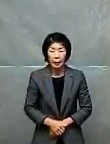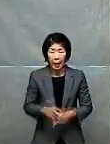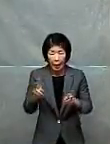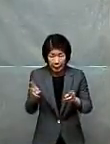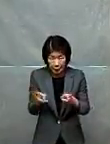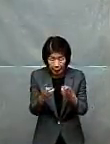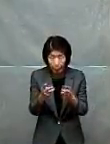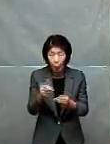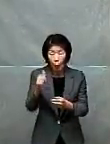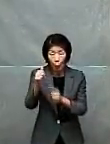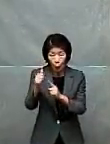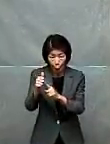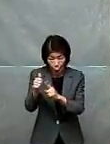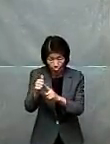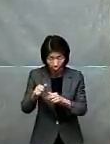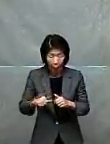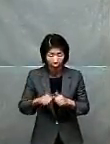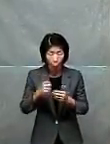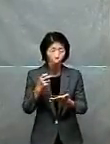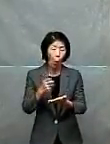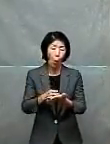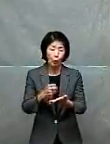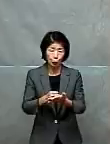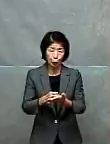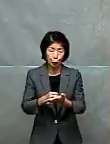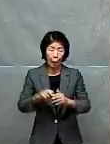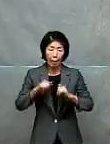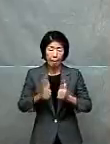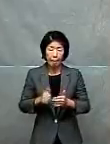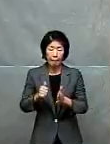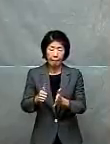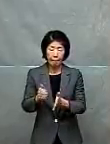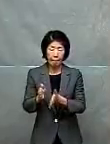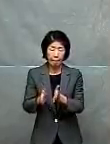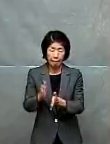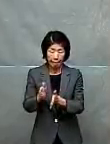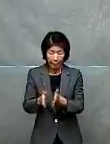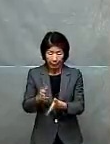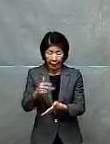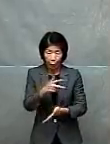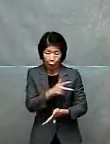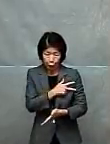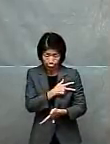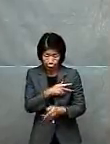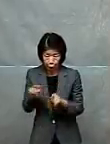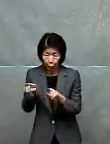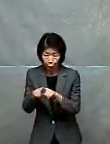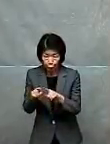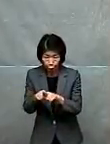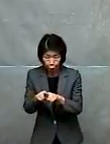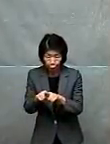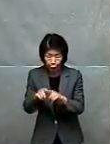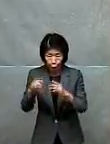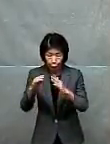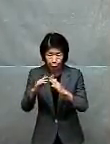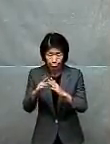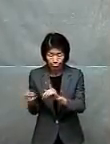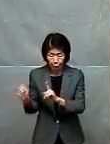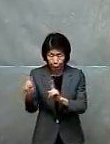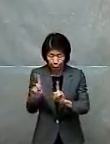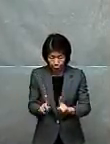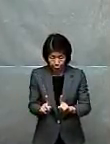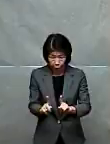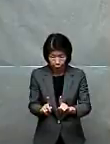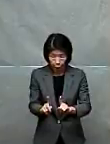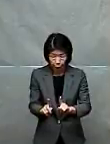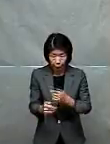家、法律の専門家である弁護士さんと一緒にですね、会見を行われて、